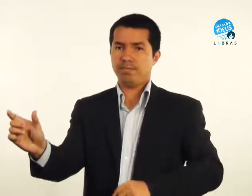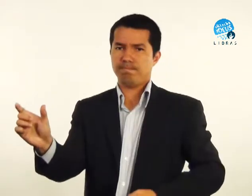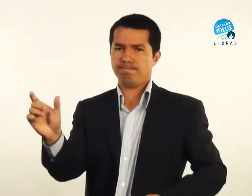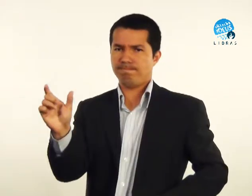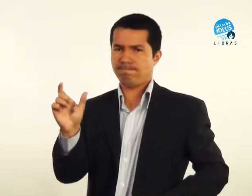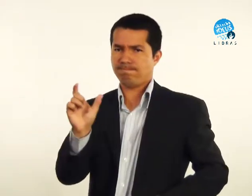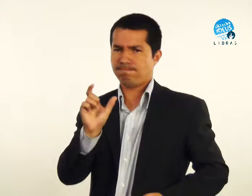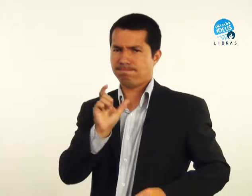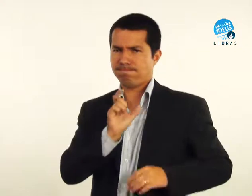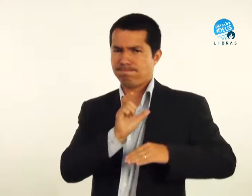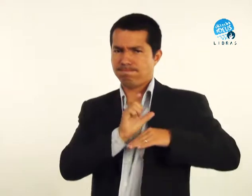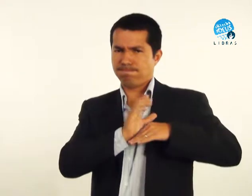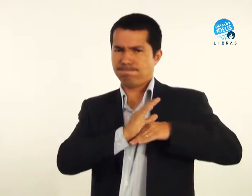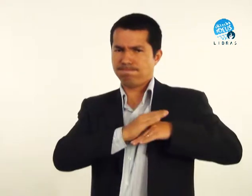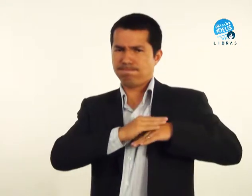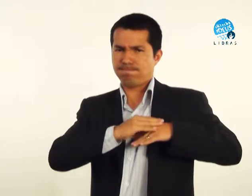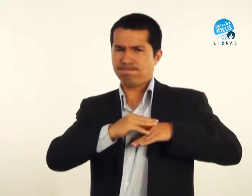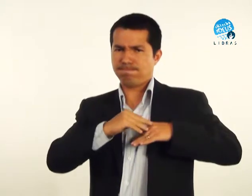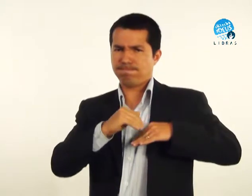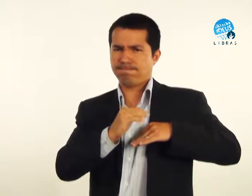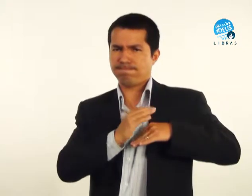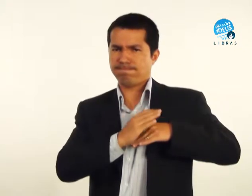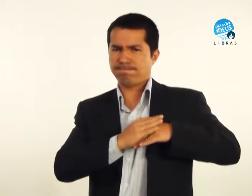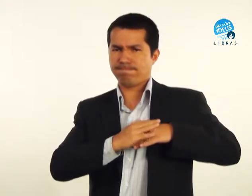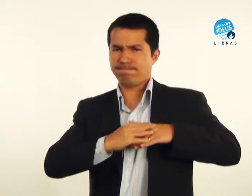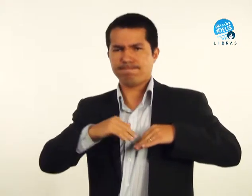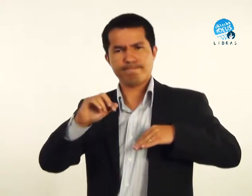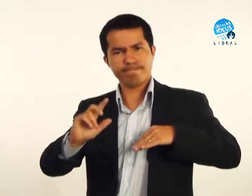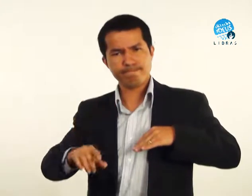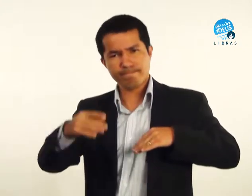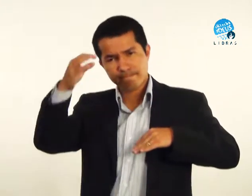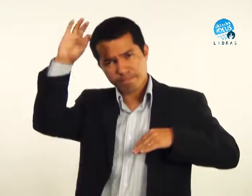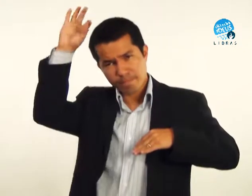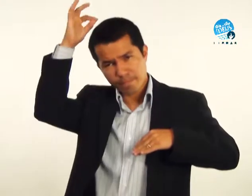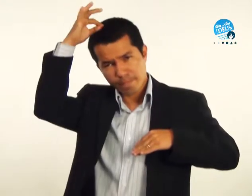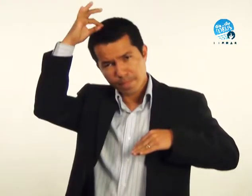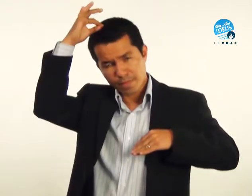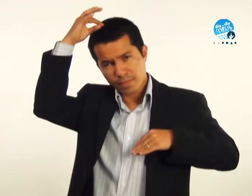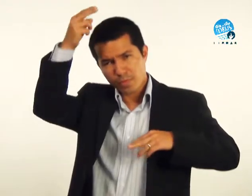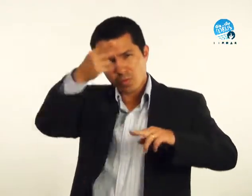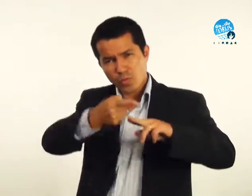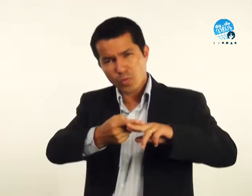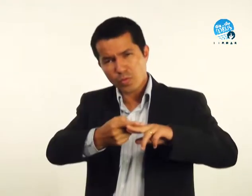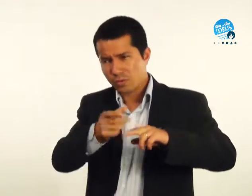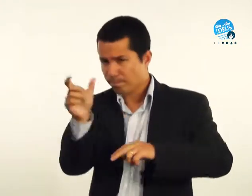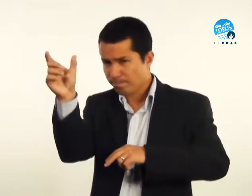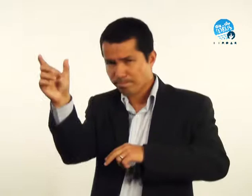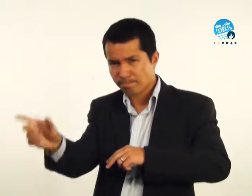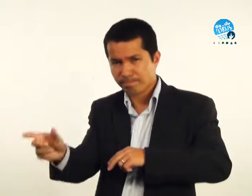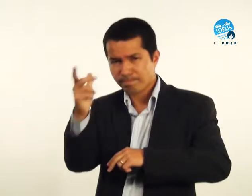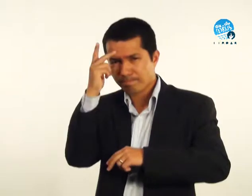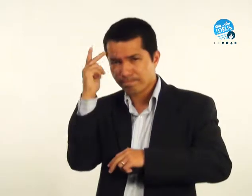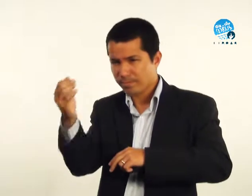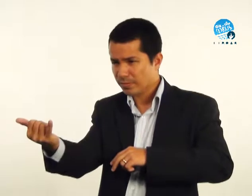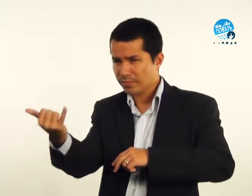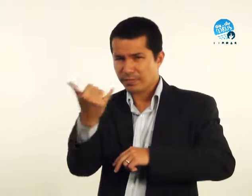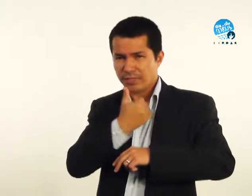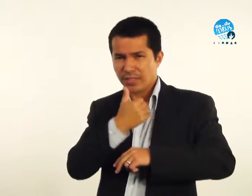muito bem por quê, mas ela veio na hora certa para tocar o nosso coração.